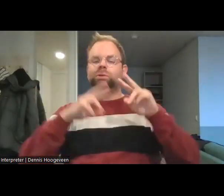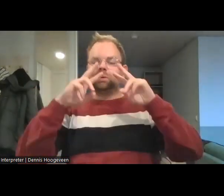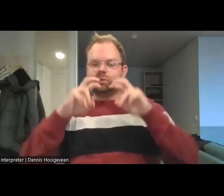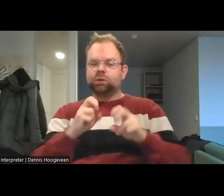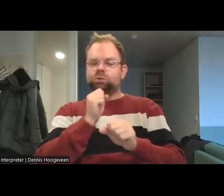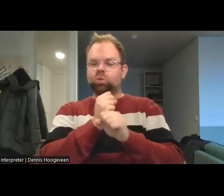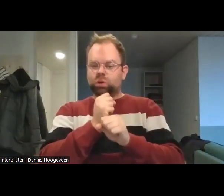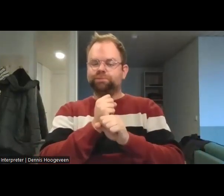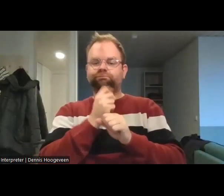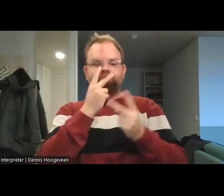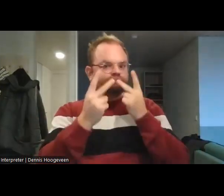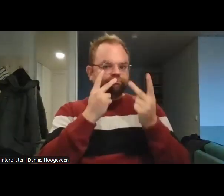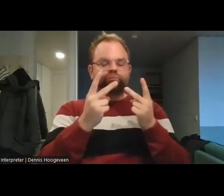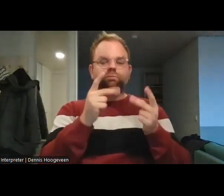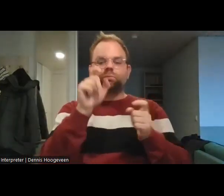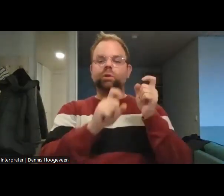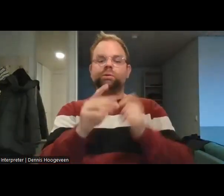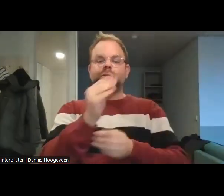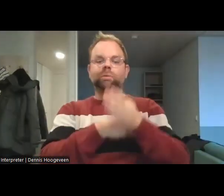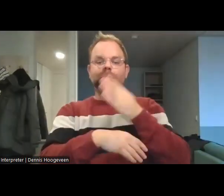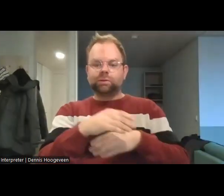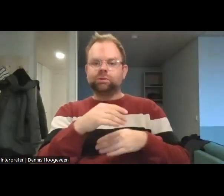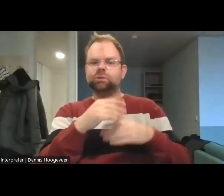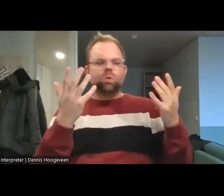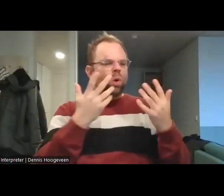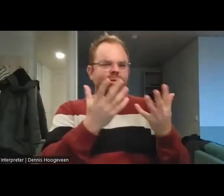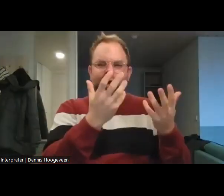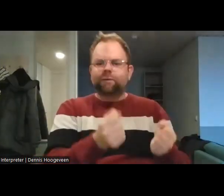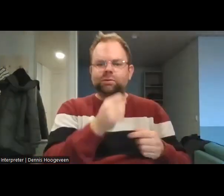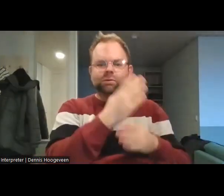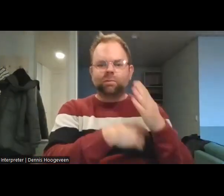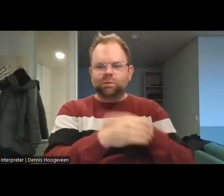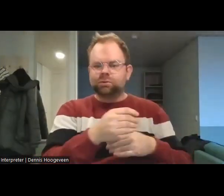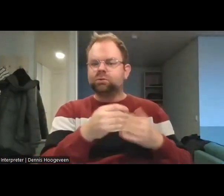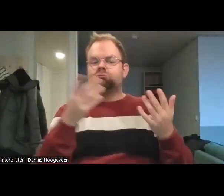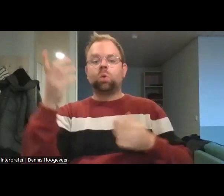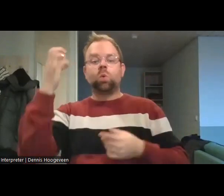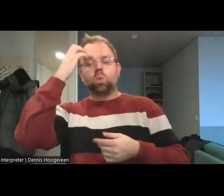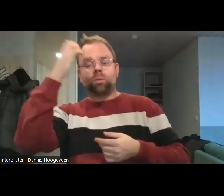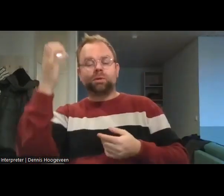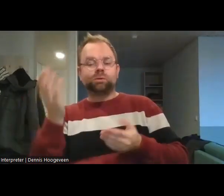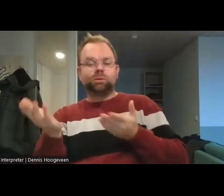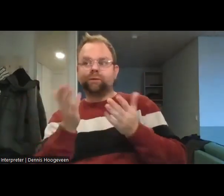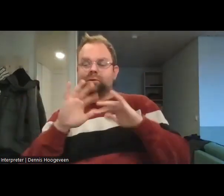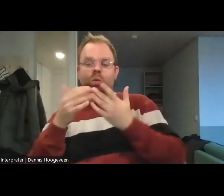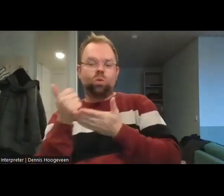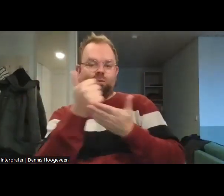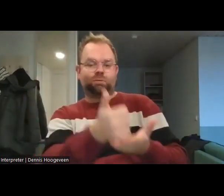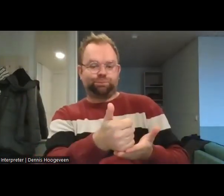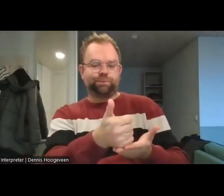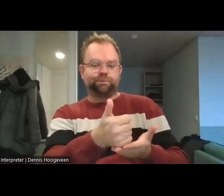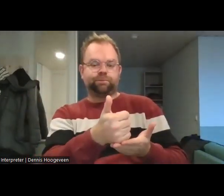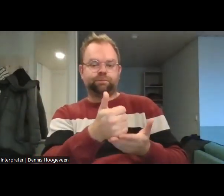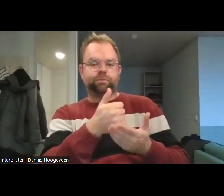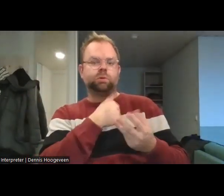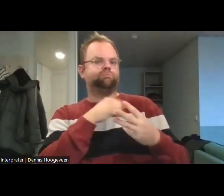Aussi un travail de recherche pour localiser les personnes handicapées, les types du handicap et les services du gouvernement